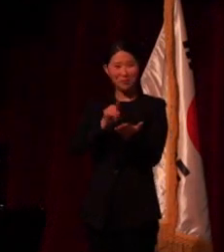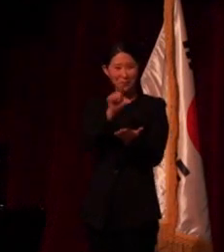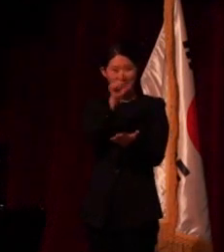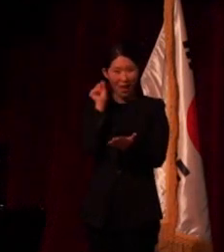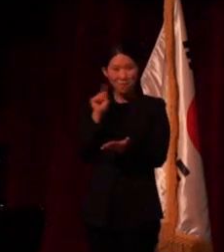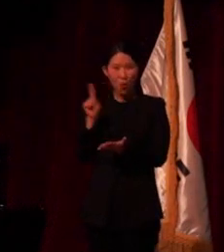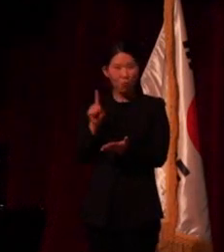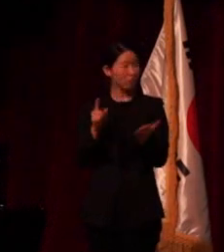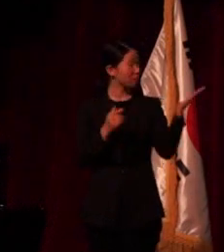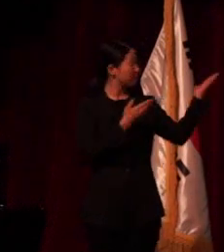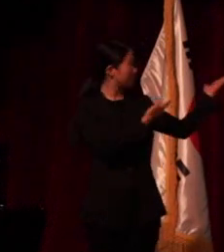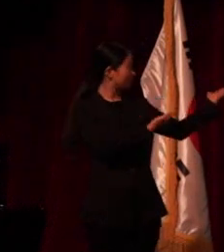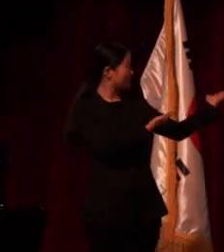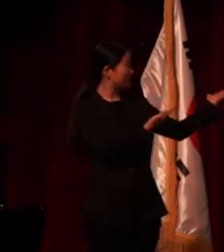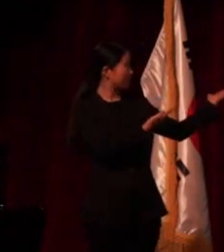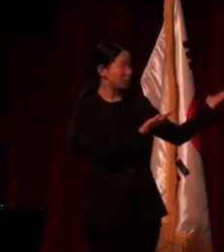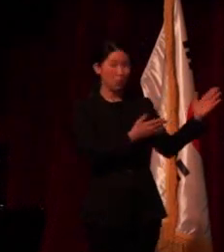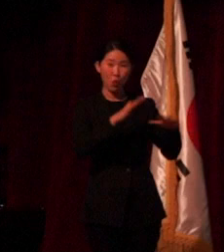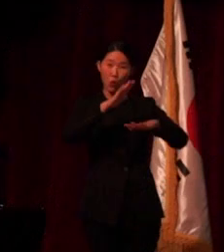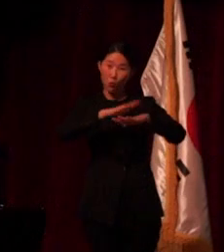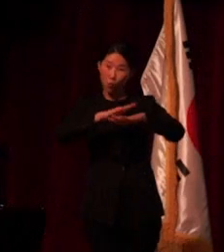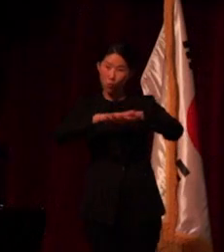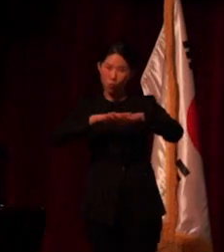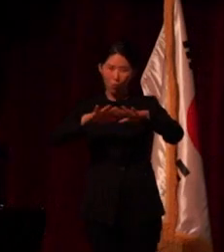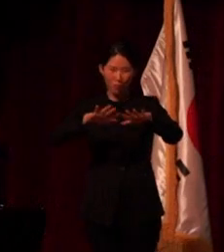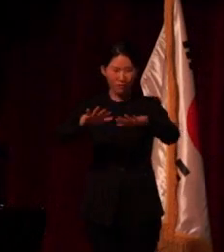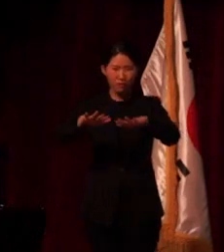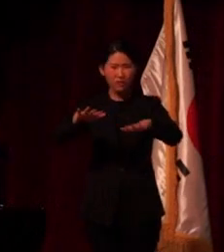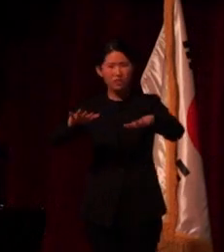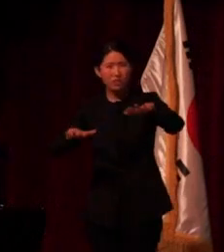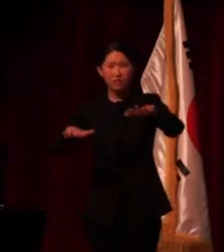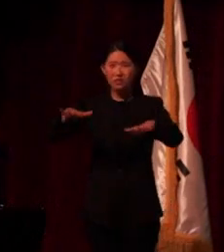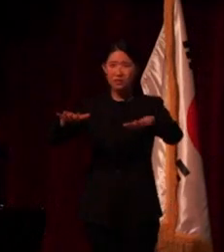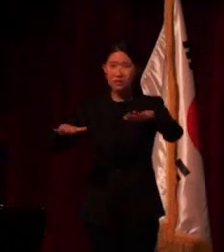손으로 만지는 흔들흔들